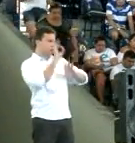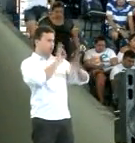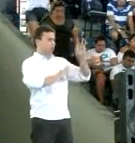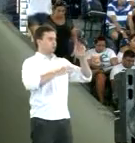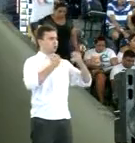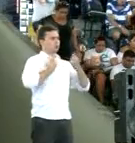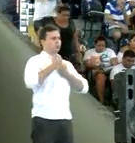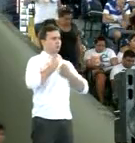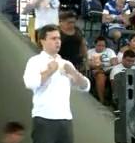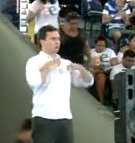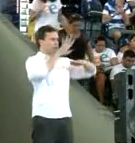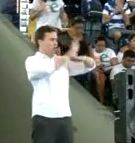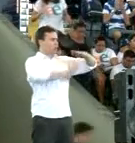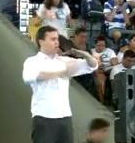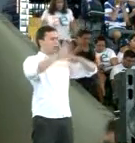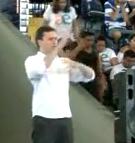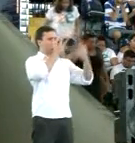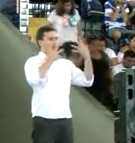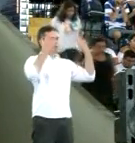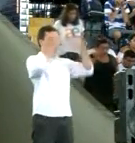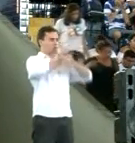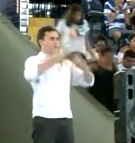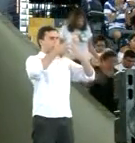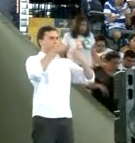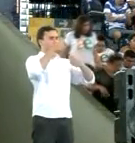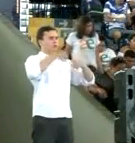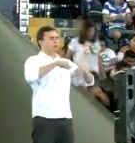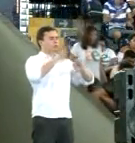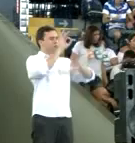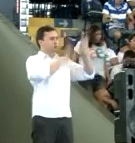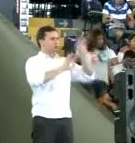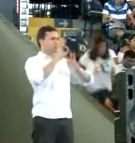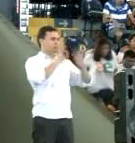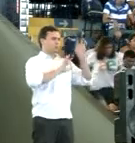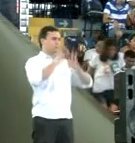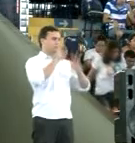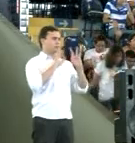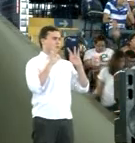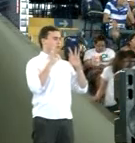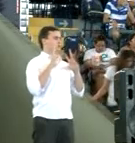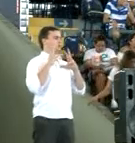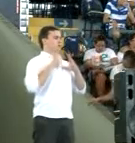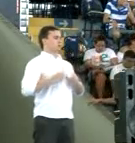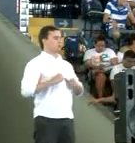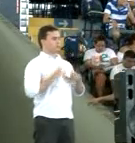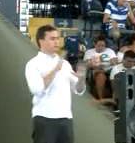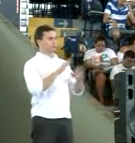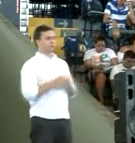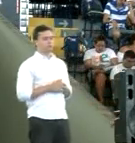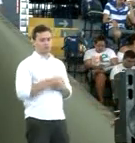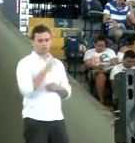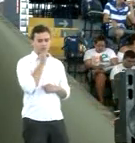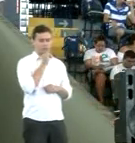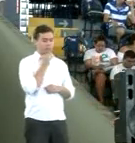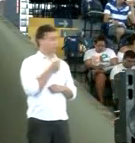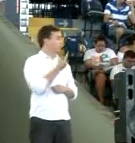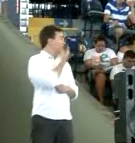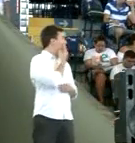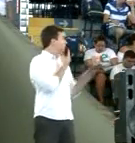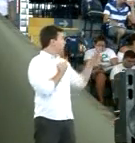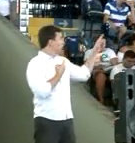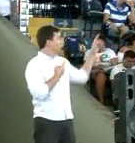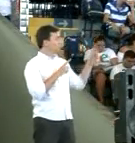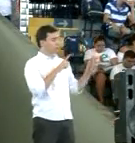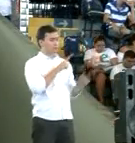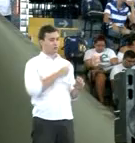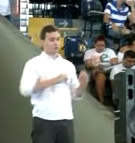Tentar simplificar, tentar diminuir um pouquinho o cálculo. Comece cortando os zeros. Zero de um lado, zero do outro. Um